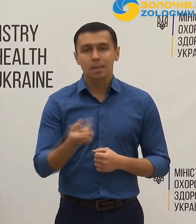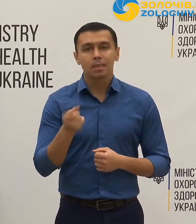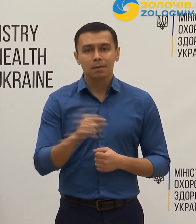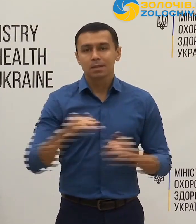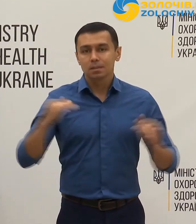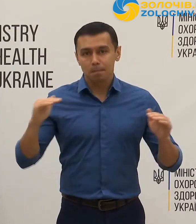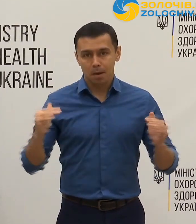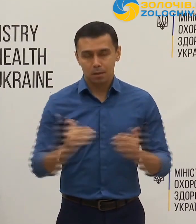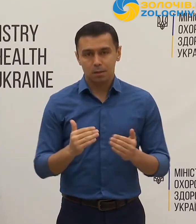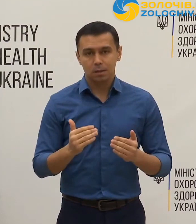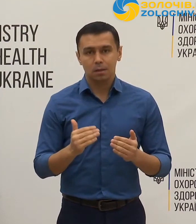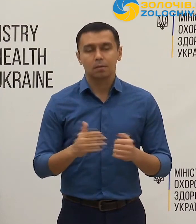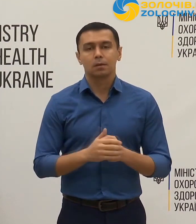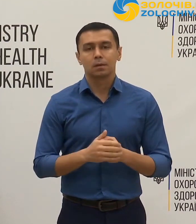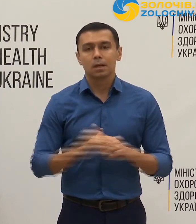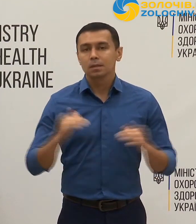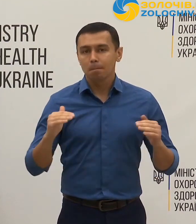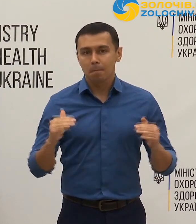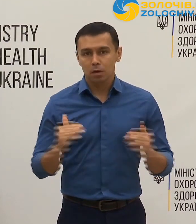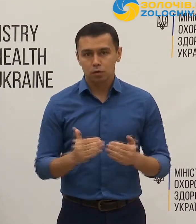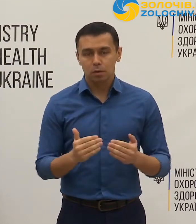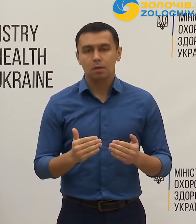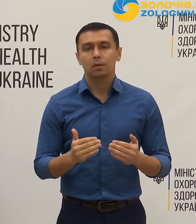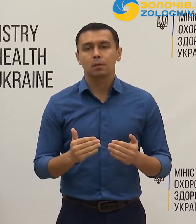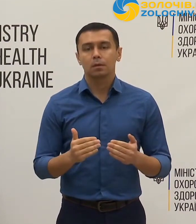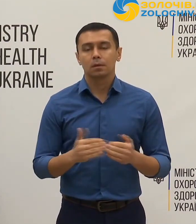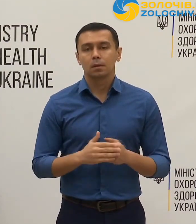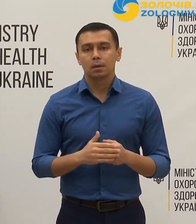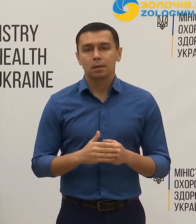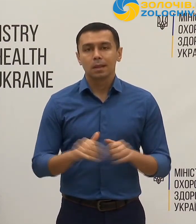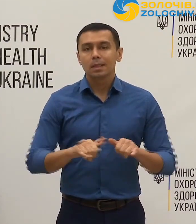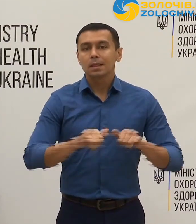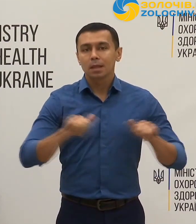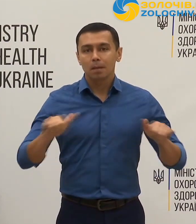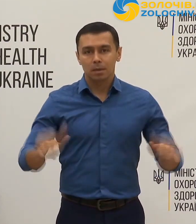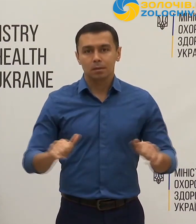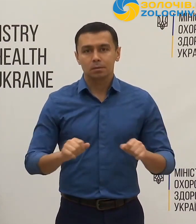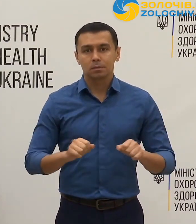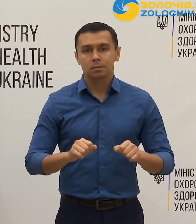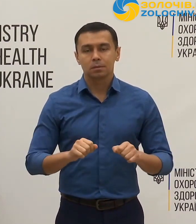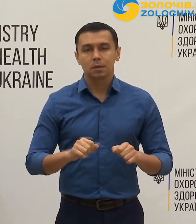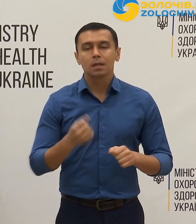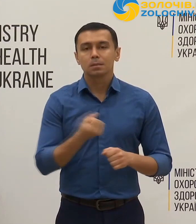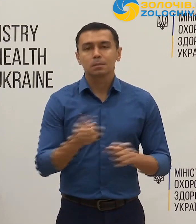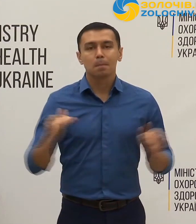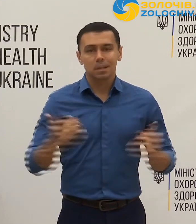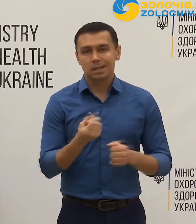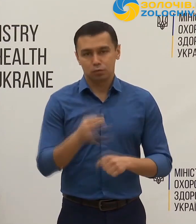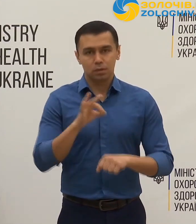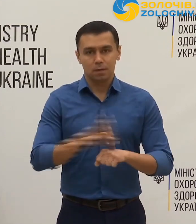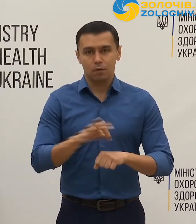навіть зменшення, не те, що зменшення динаміки зростання, а зменшення кількості